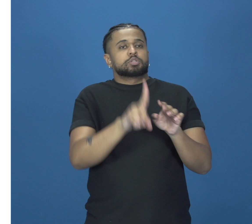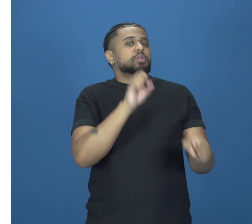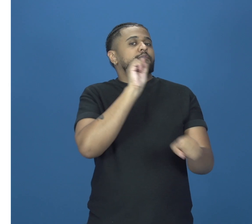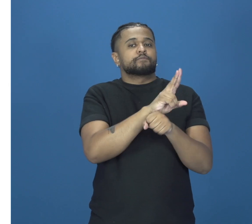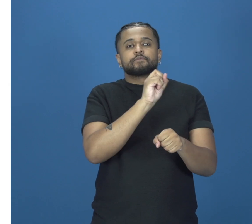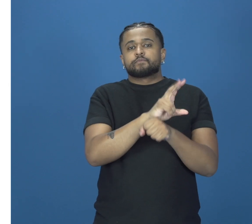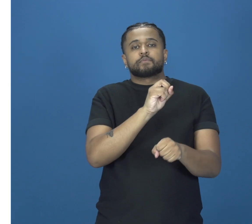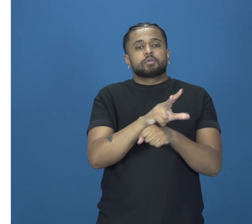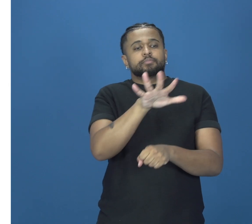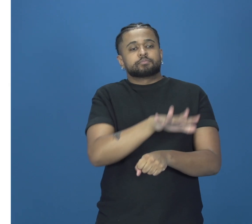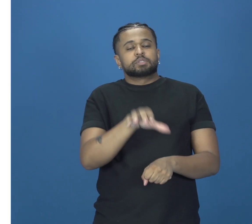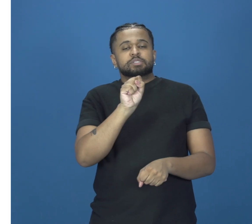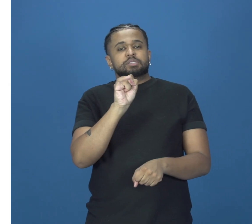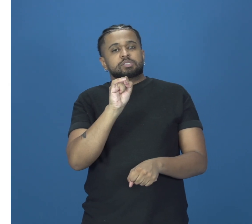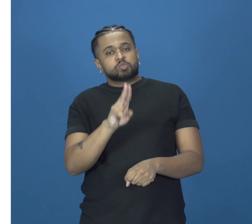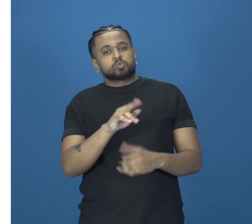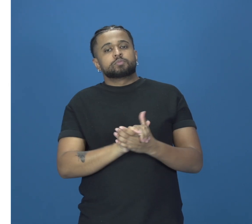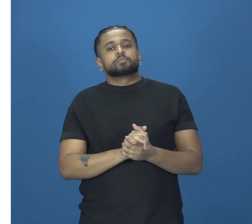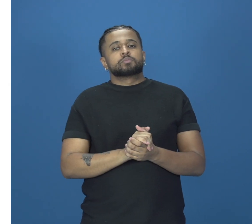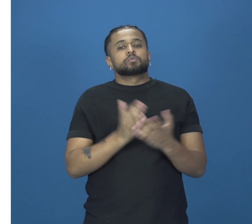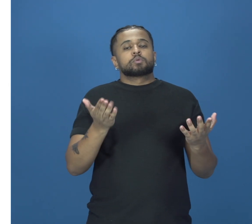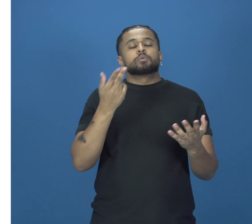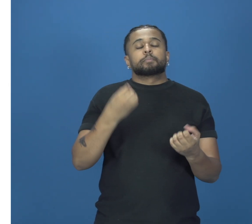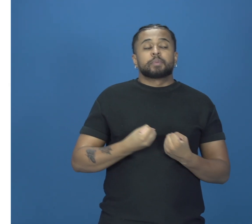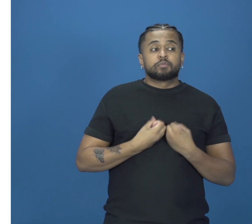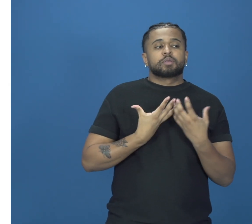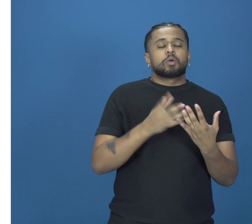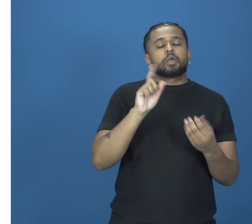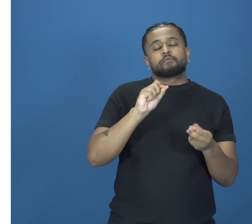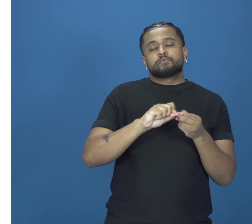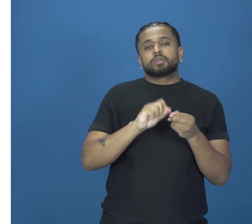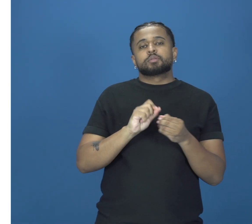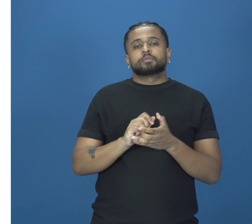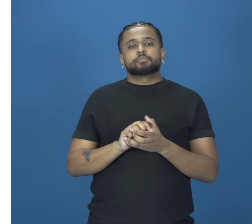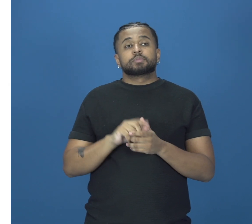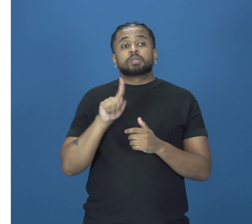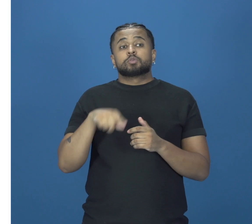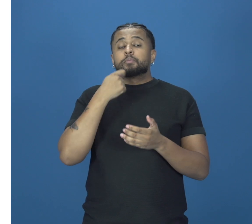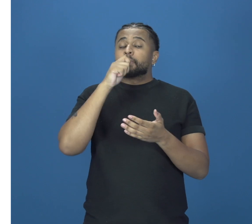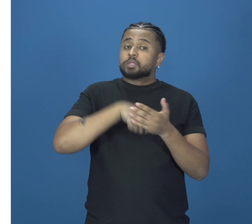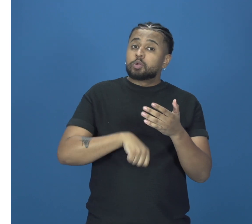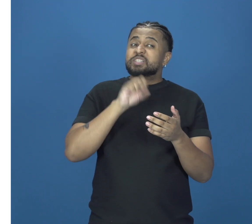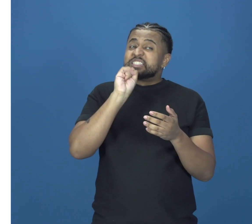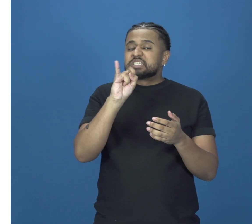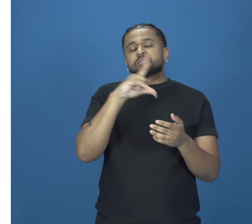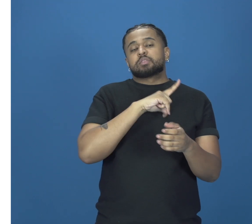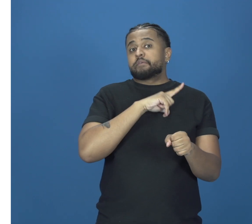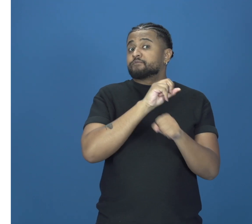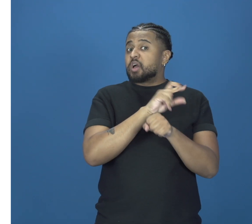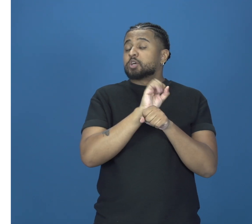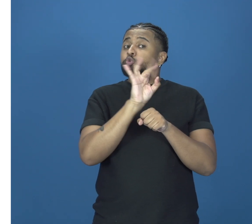vaga ofertada no âmbito do SISU para a qual a manifestação foi efetuada, estando sua matrícula condicionada